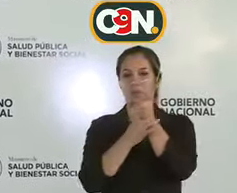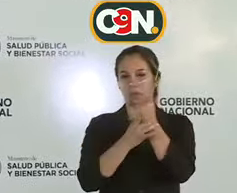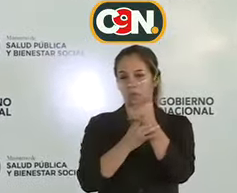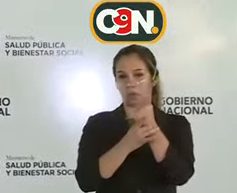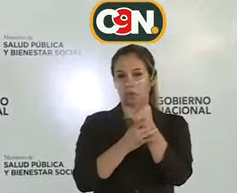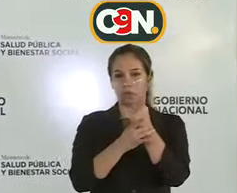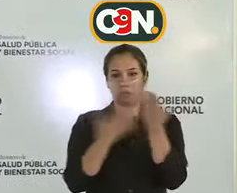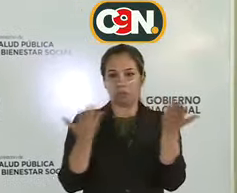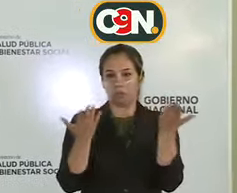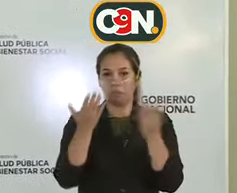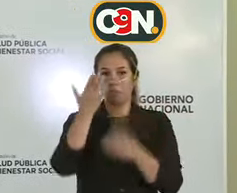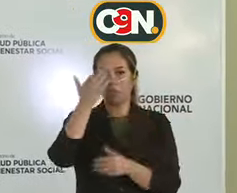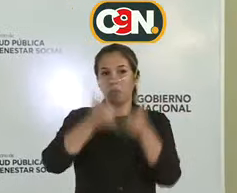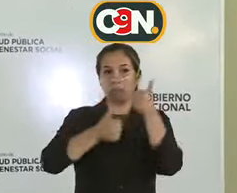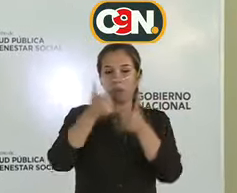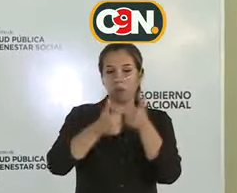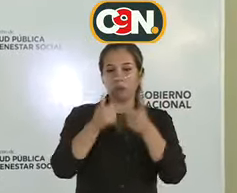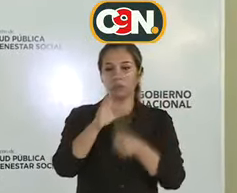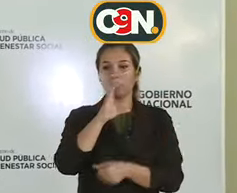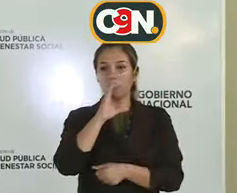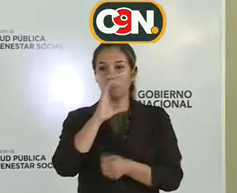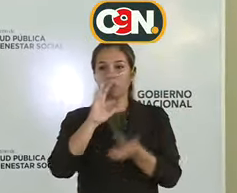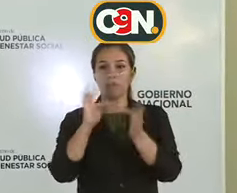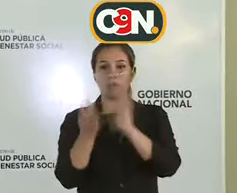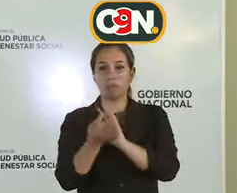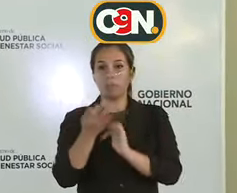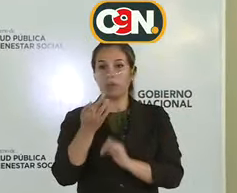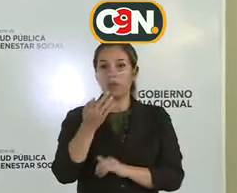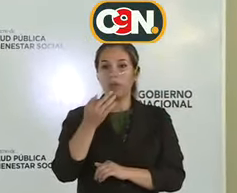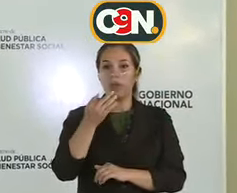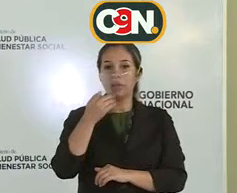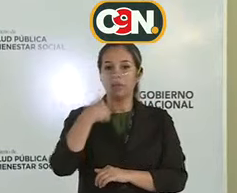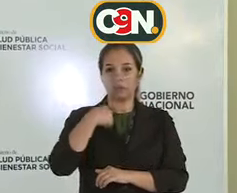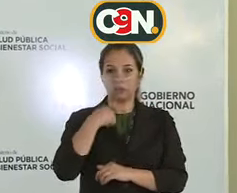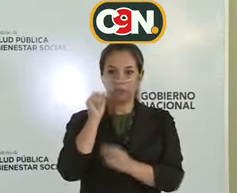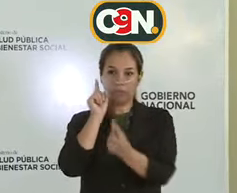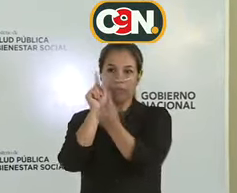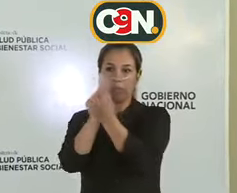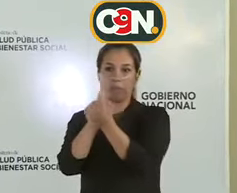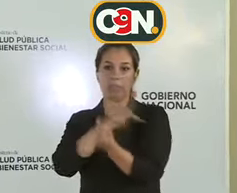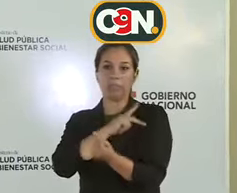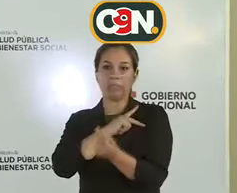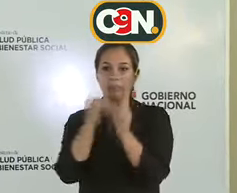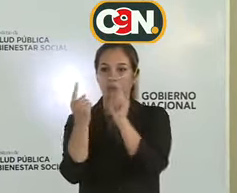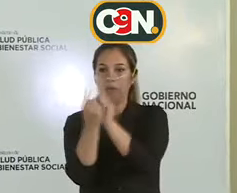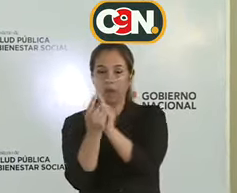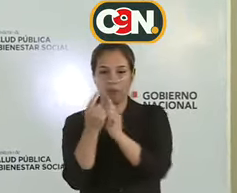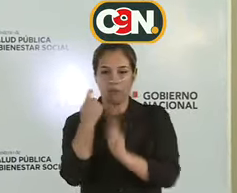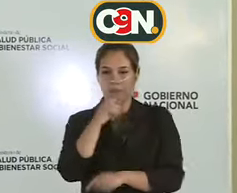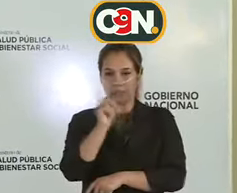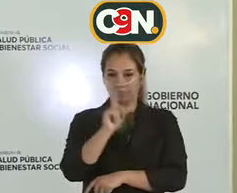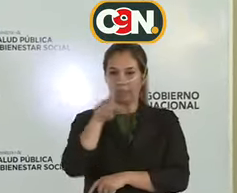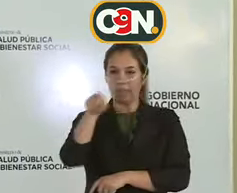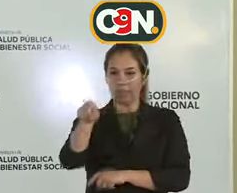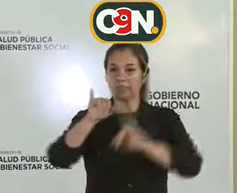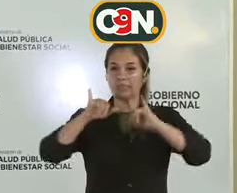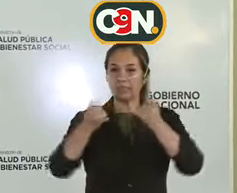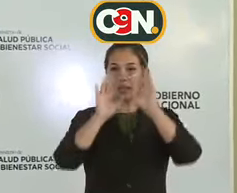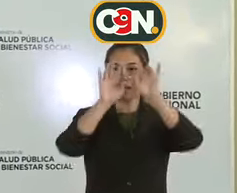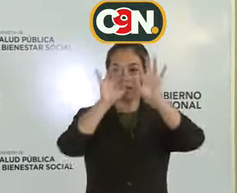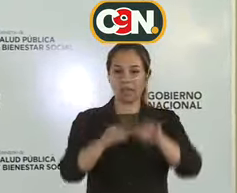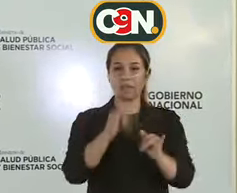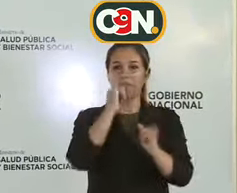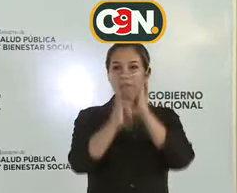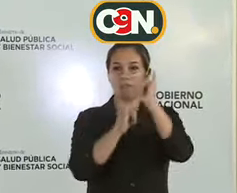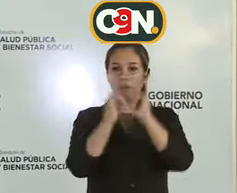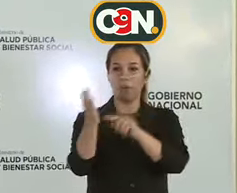cuál habría de ser la intención de tener que hablar si ya tenemos el informe de su médico. El informe de su